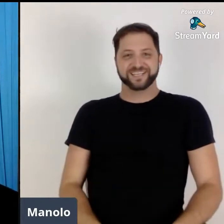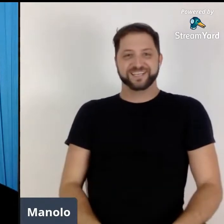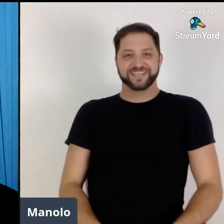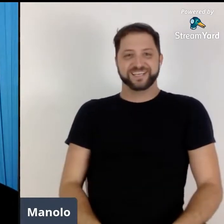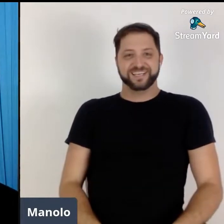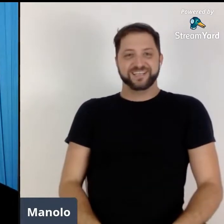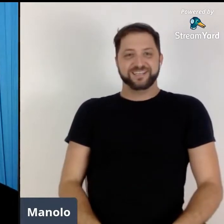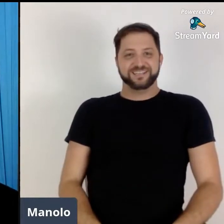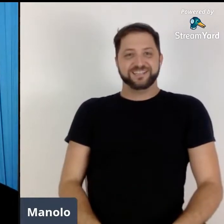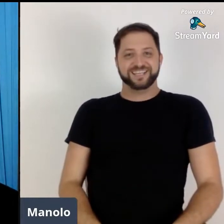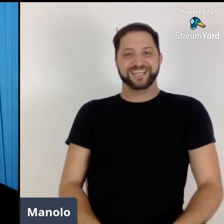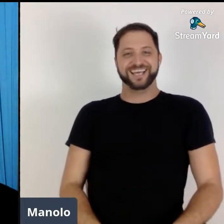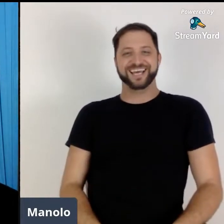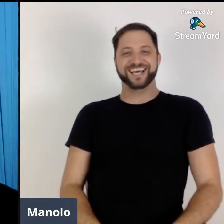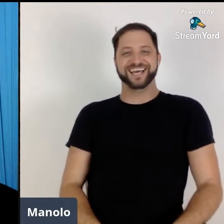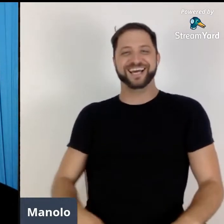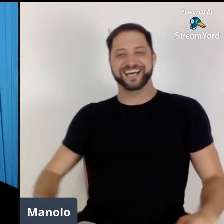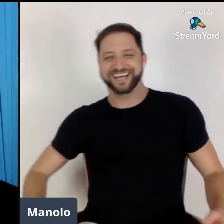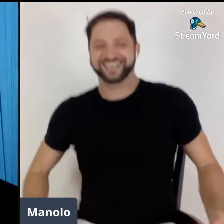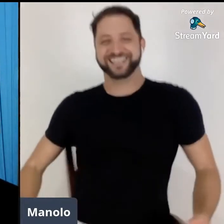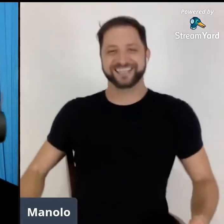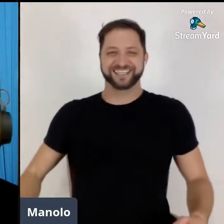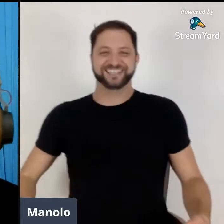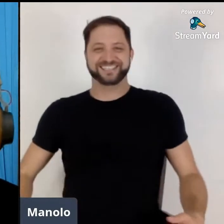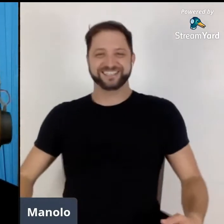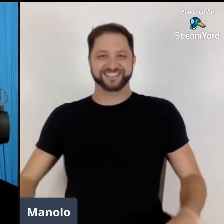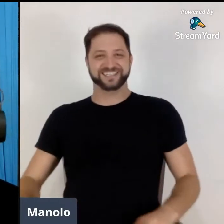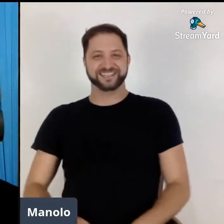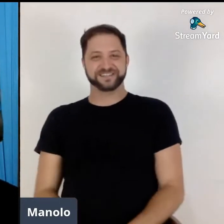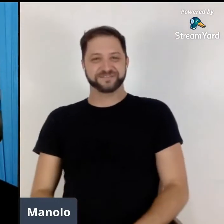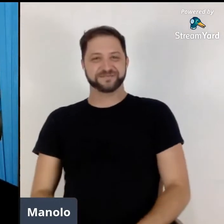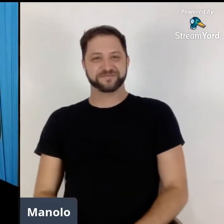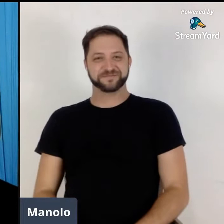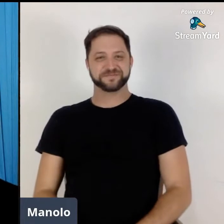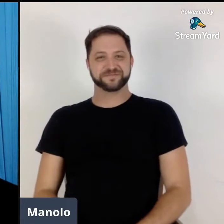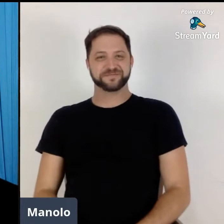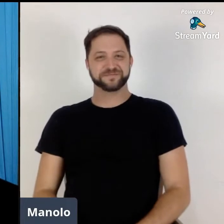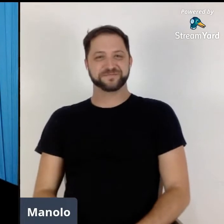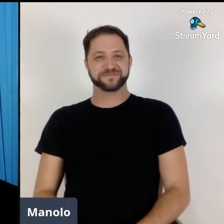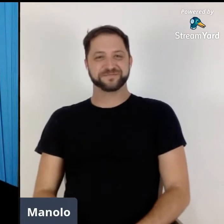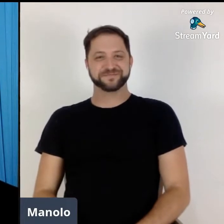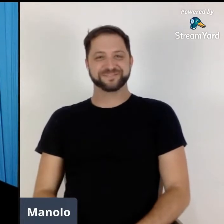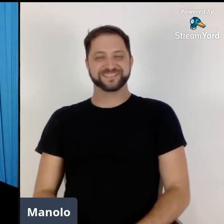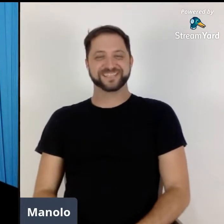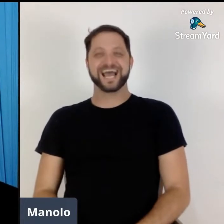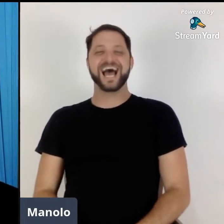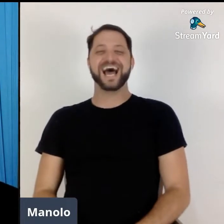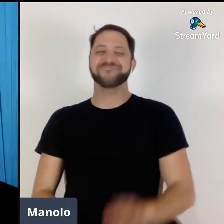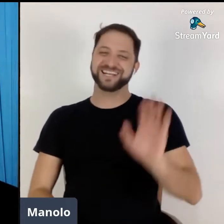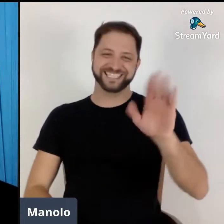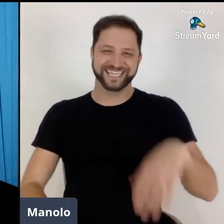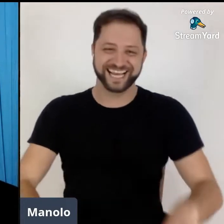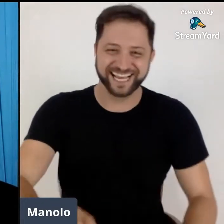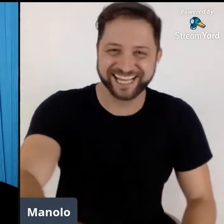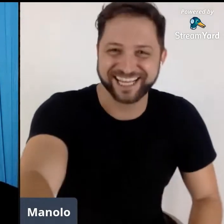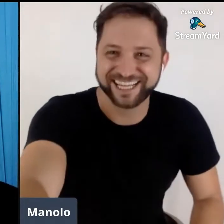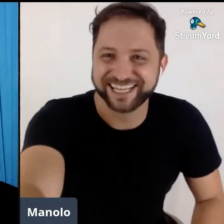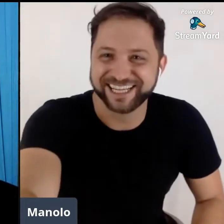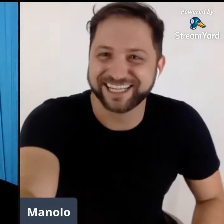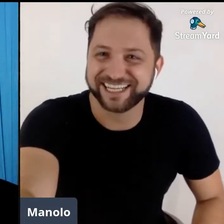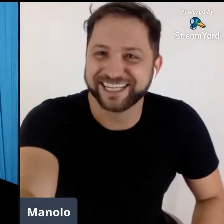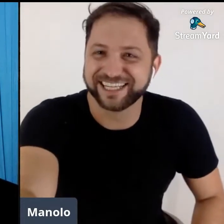Prontinho. Manolo, muito bom, Manolo. Muito obrigado. Eu sei o quanto é desgastante para você, né? Imagina!